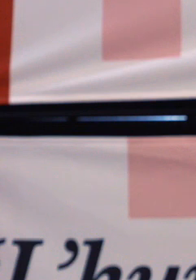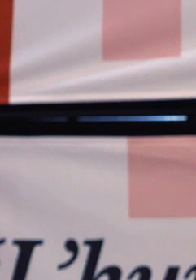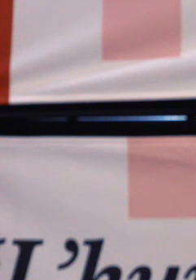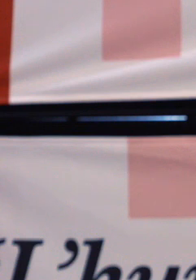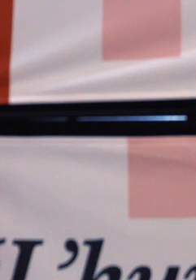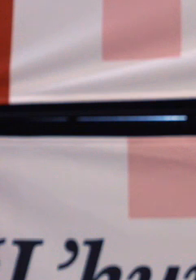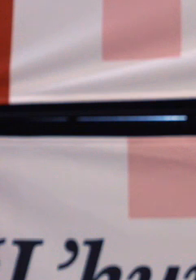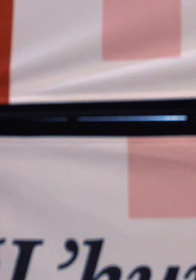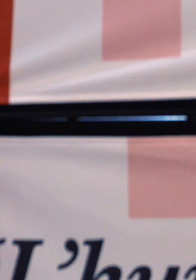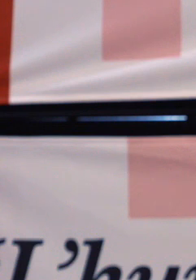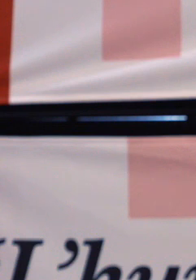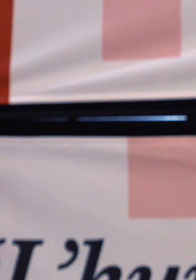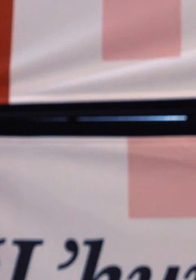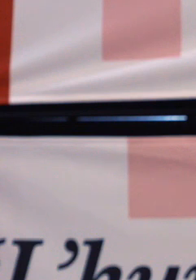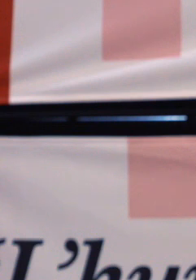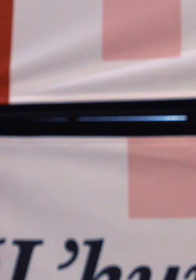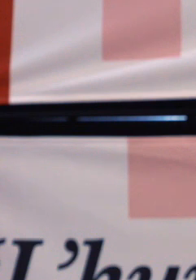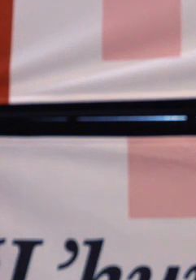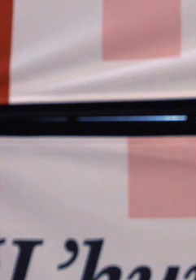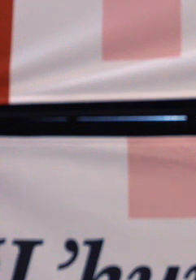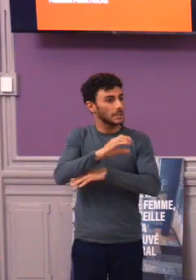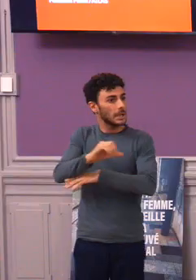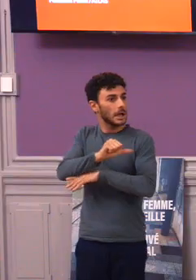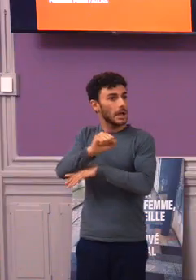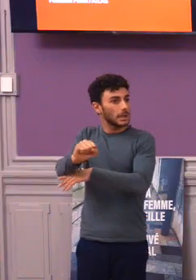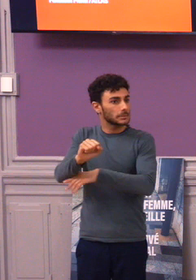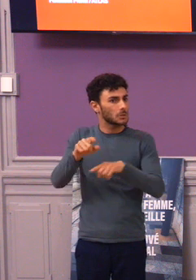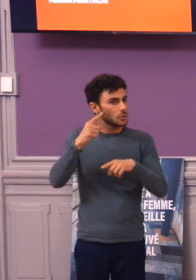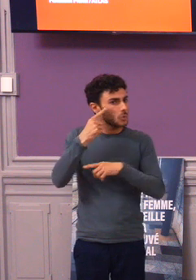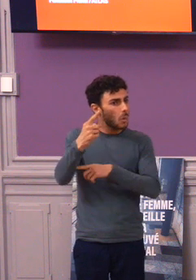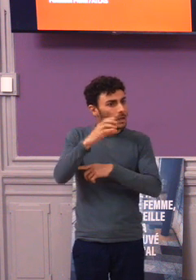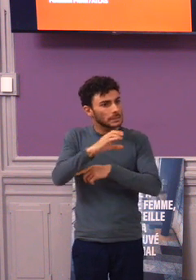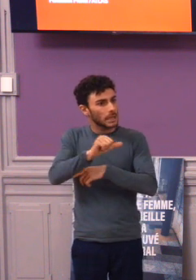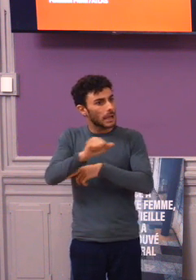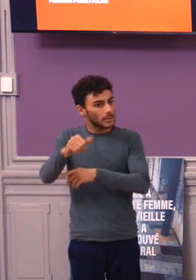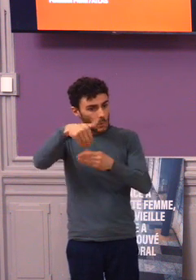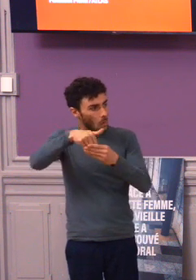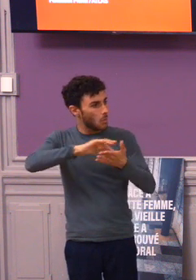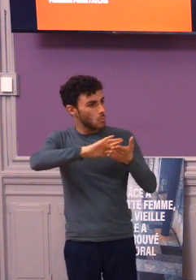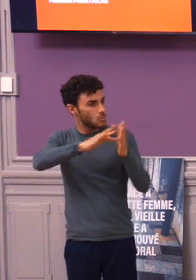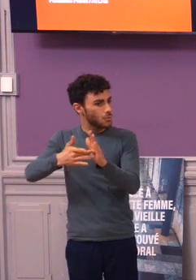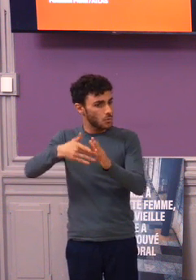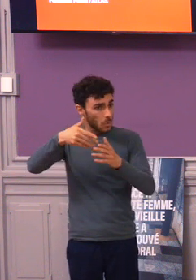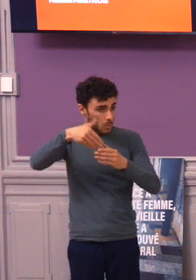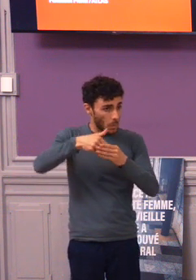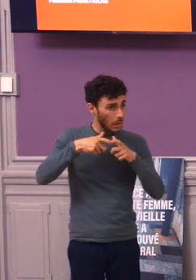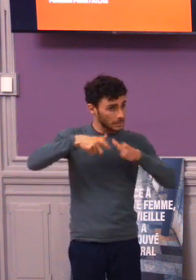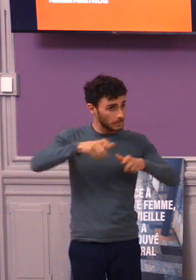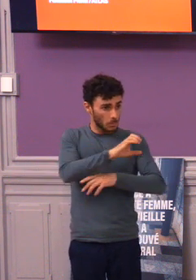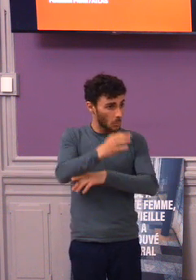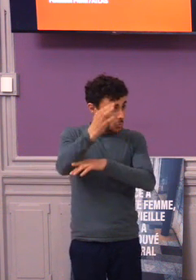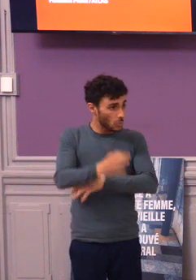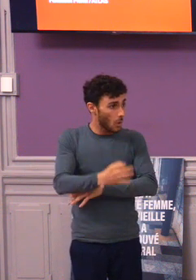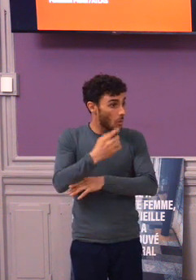programmées parce que c'est fait notamment pour le CCAS je crois que l'ensemble des structures du CS sont totalement accessibles c'est pas le cas